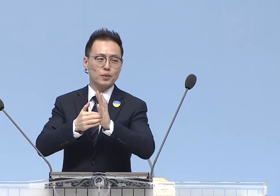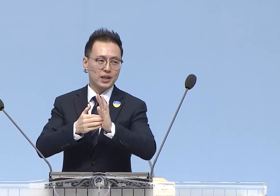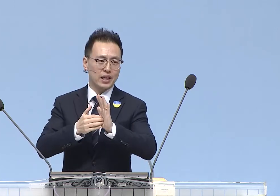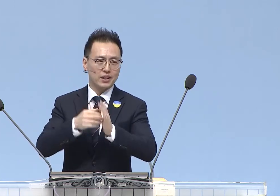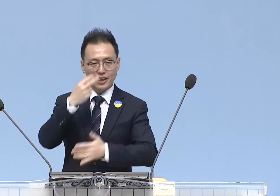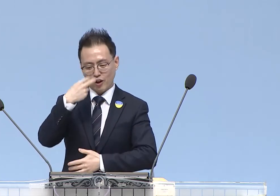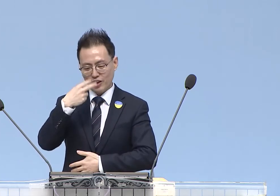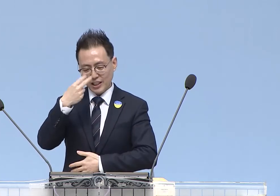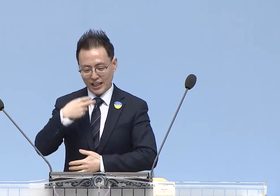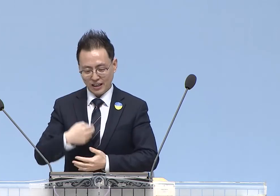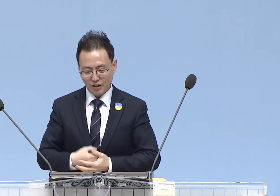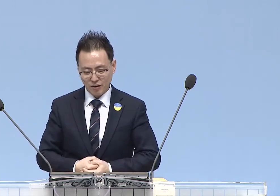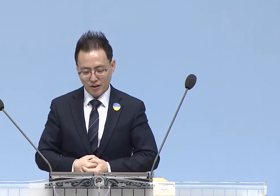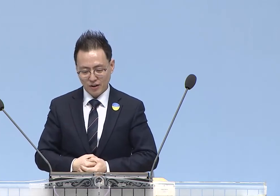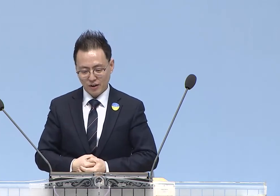정도밖에 안 된 어린아이가요,